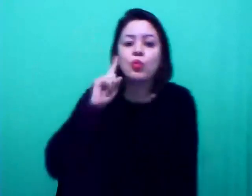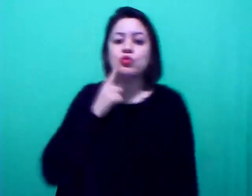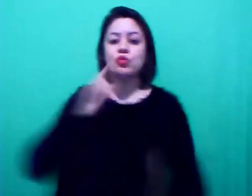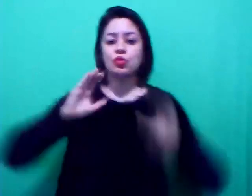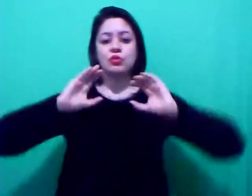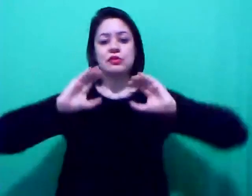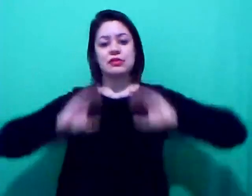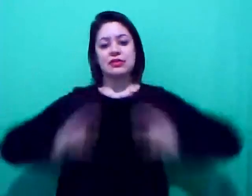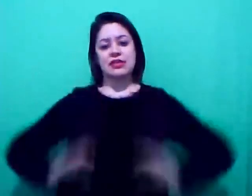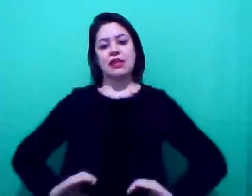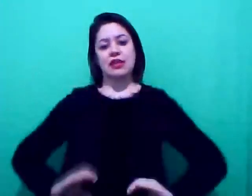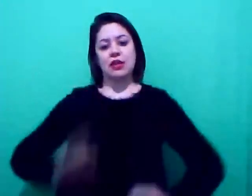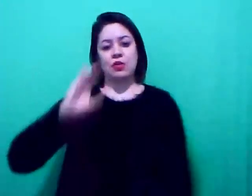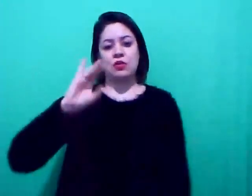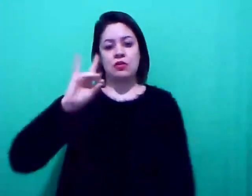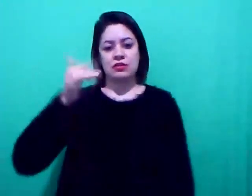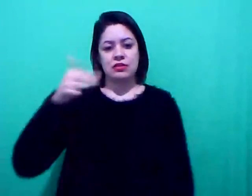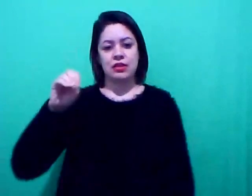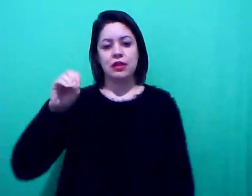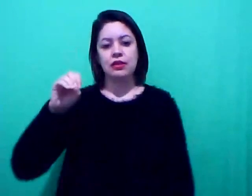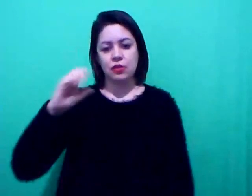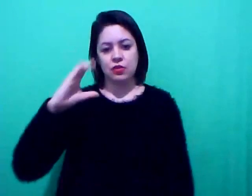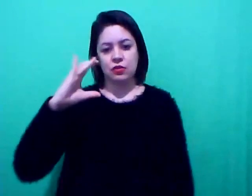Como é importante a gente reconhecer.